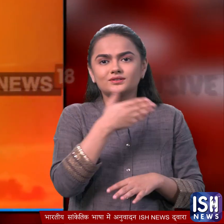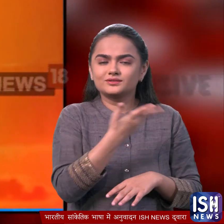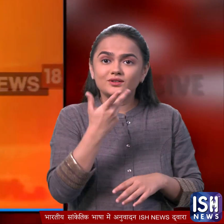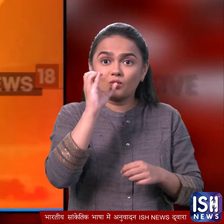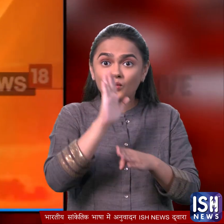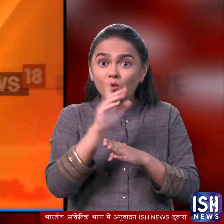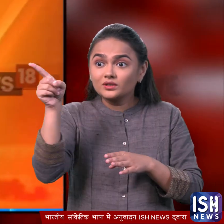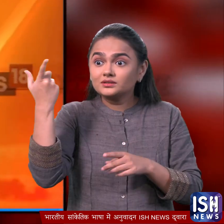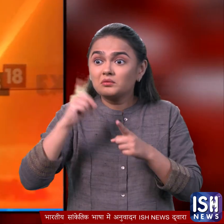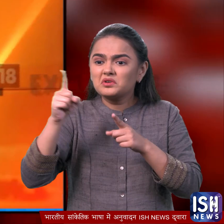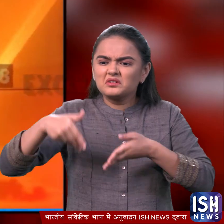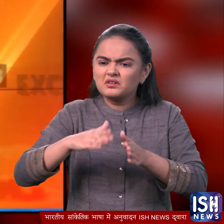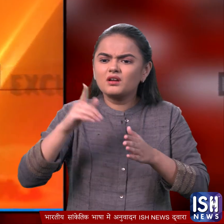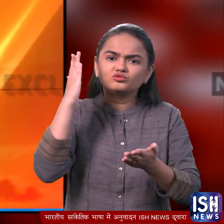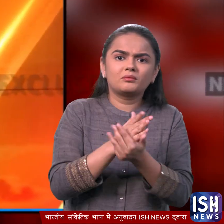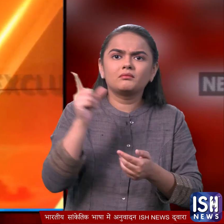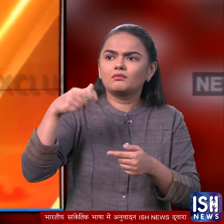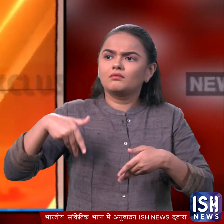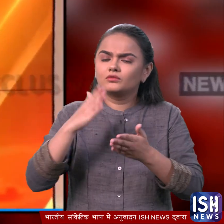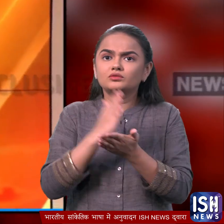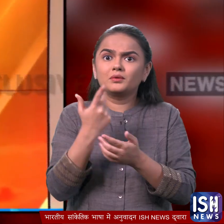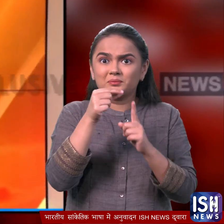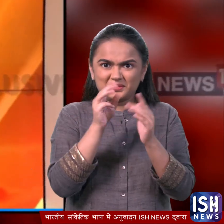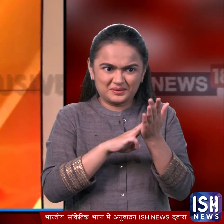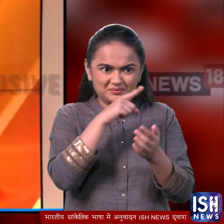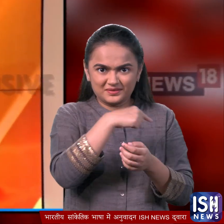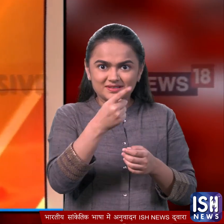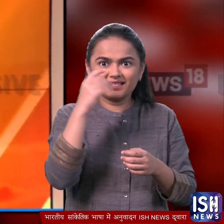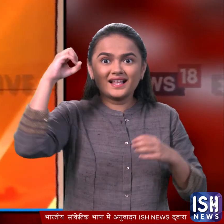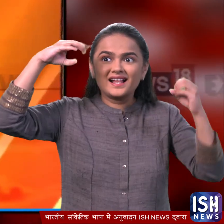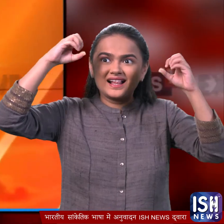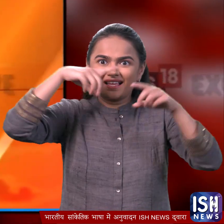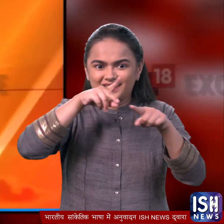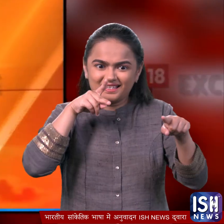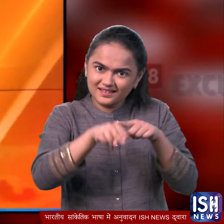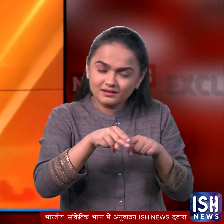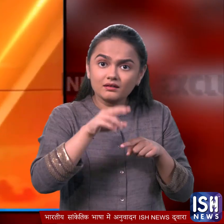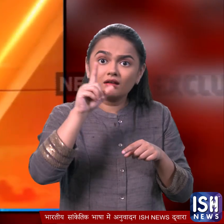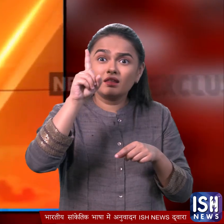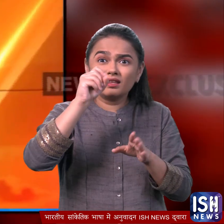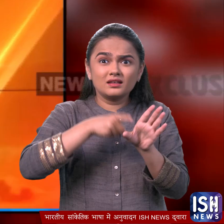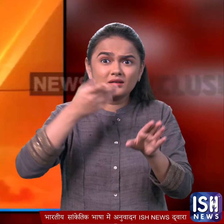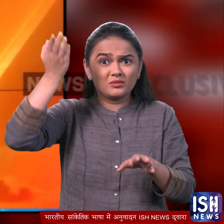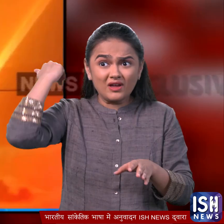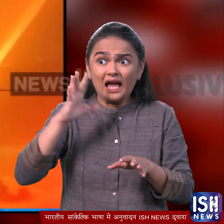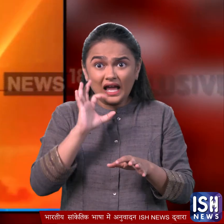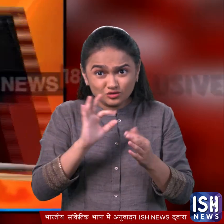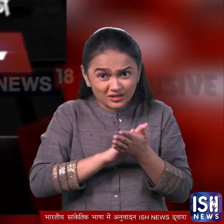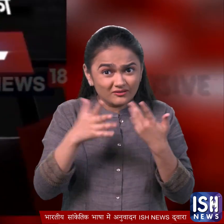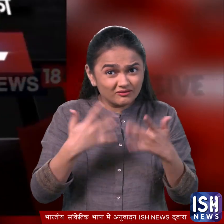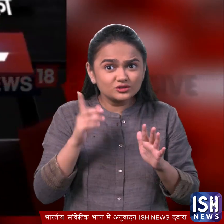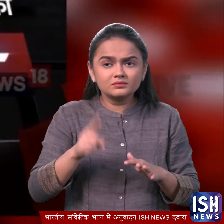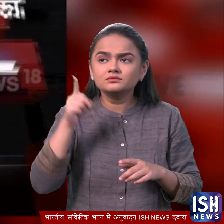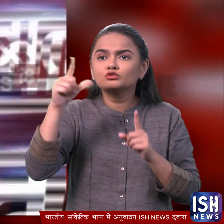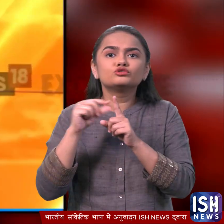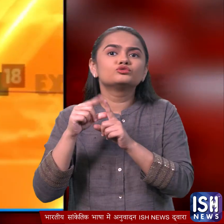पर विकास योजनाओं में रोड़े अटकाने का आरोप लगाया, क्योंकि पीएम ने पब्बर नदी पर जिस बिजली प्रोजेक्ट का उद्घाटन किया वो 10 साल पहले ही पूरा हो जाना